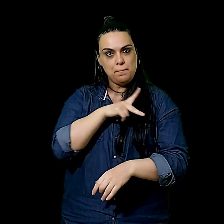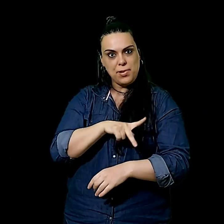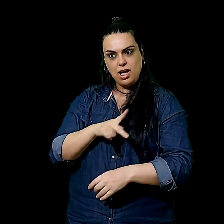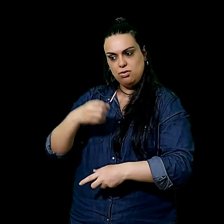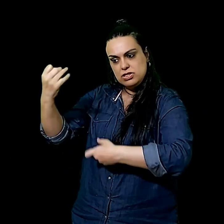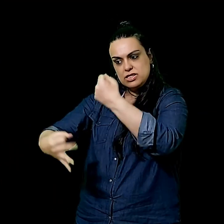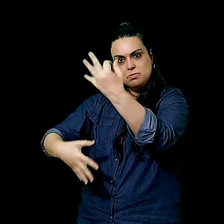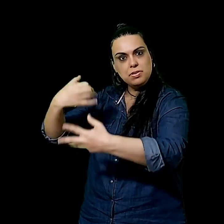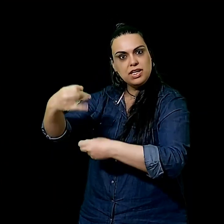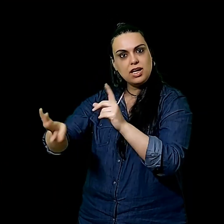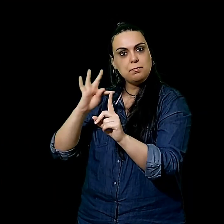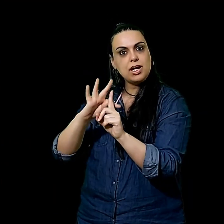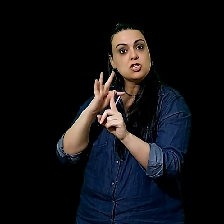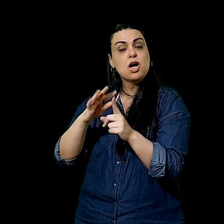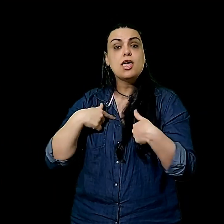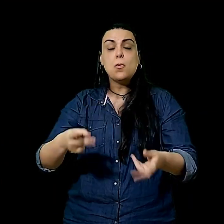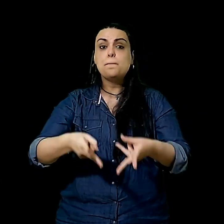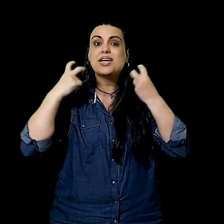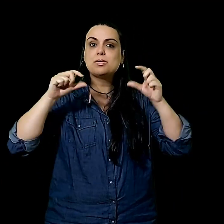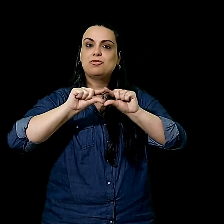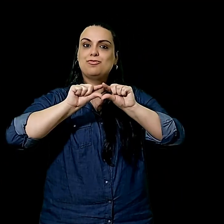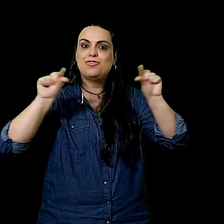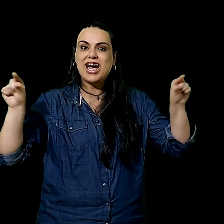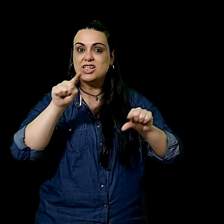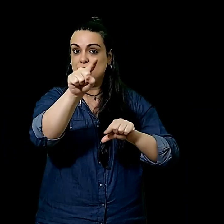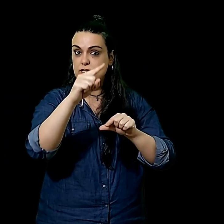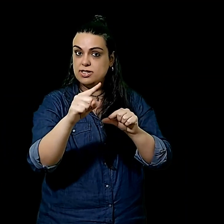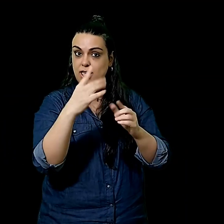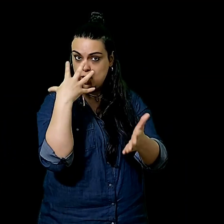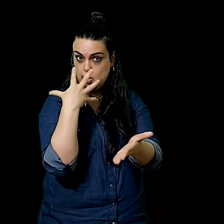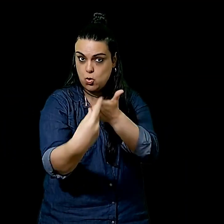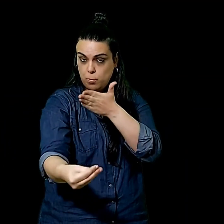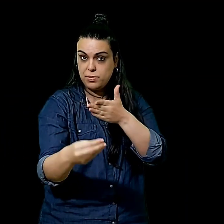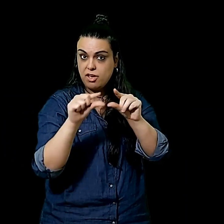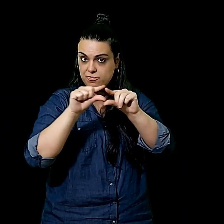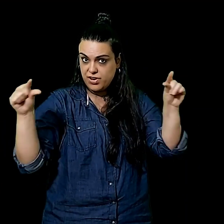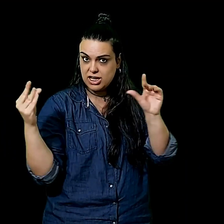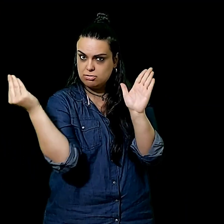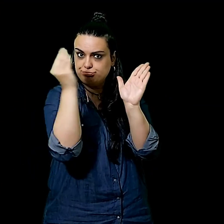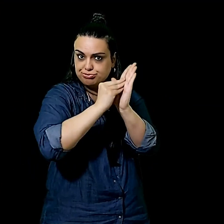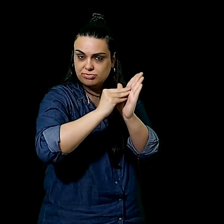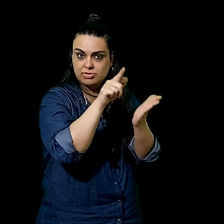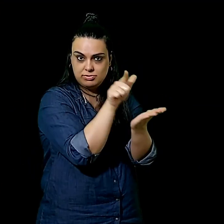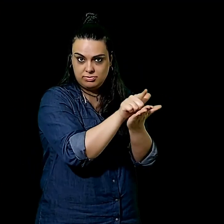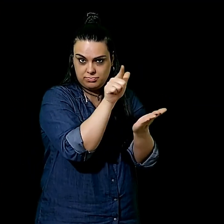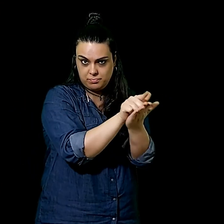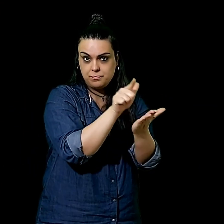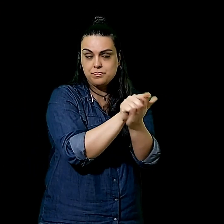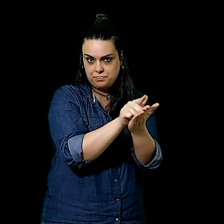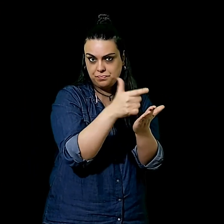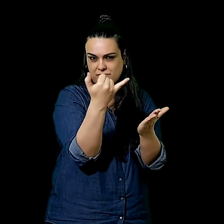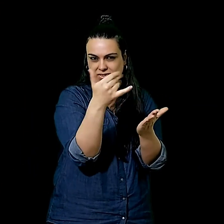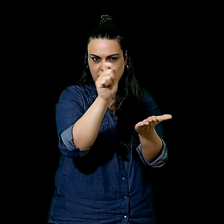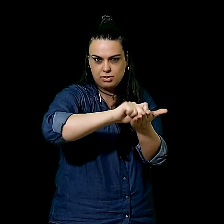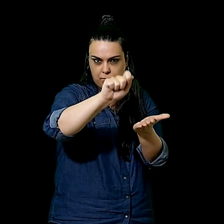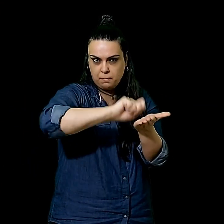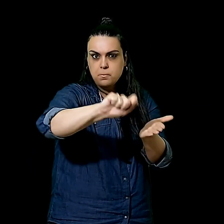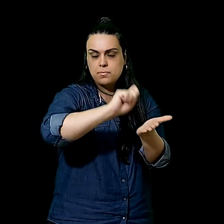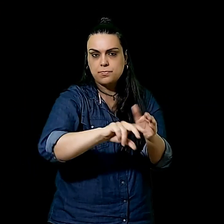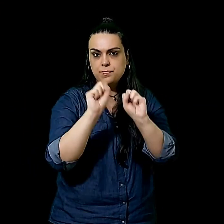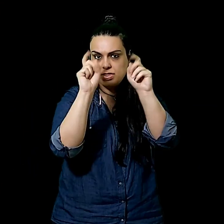Timóteo, eu percebo claramente uma frase e eu queria que você escrevesse essa frase aí no seu caderno de